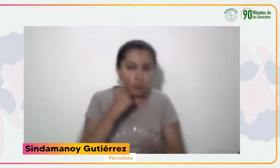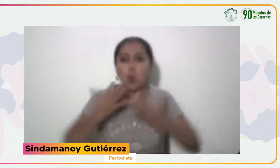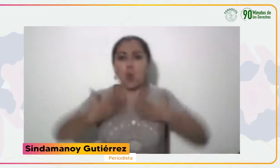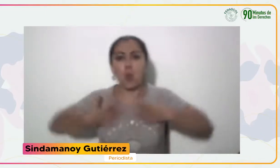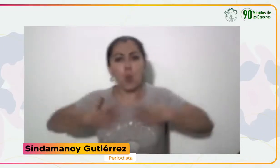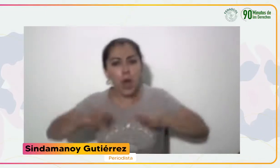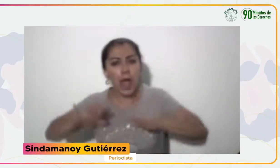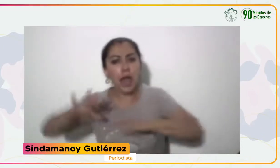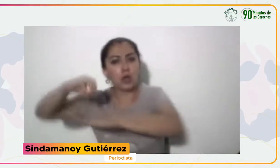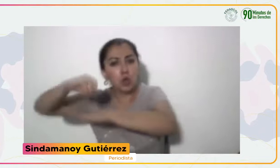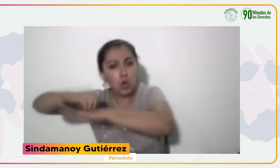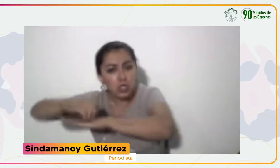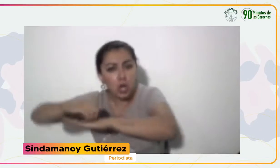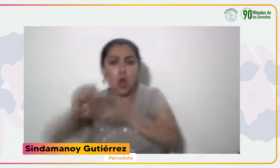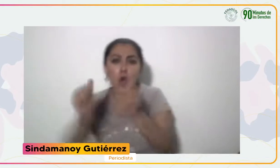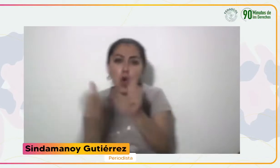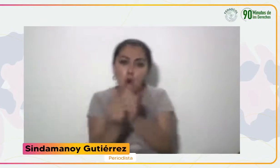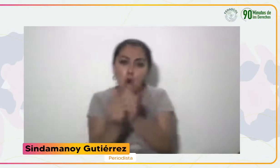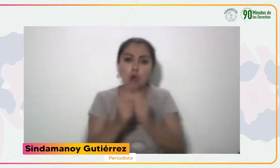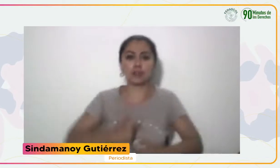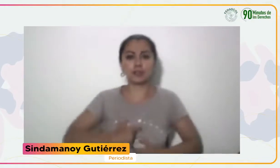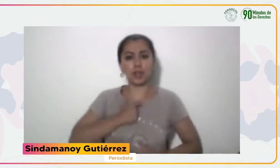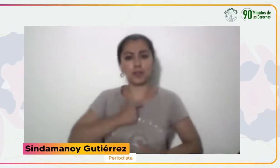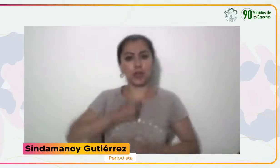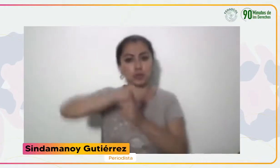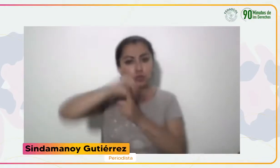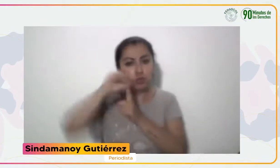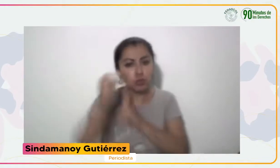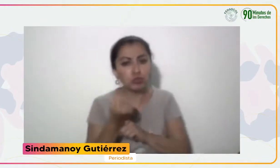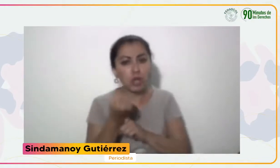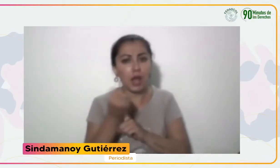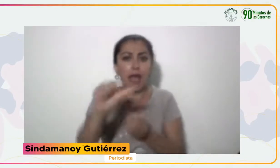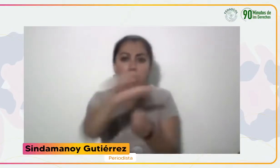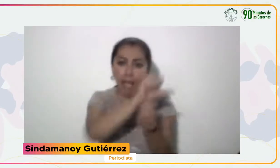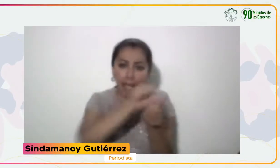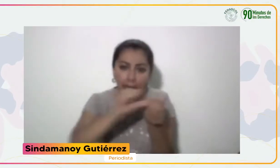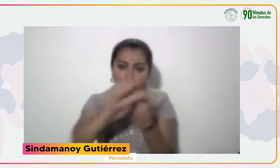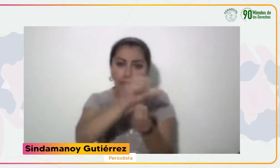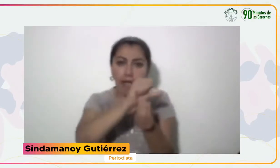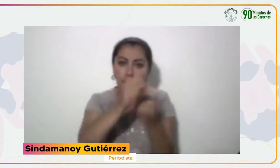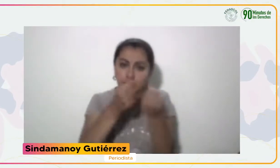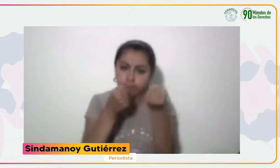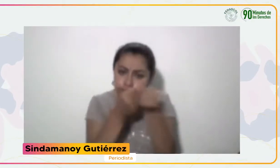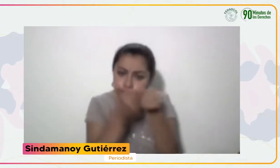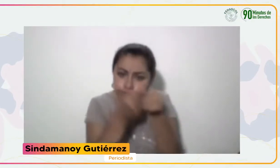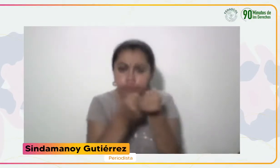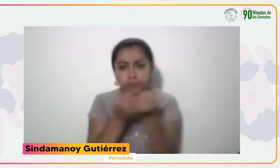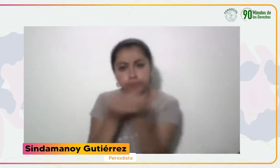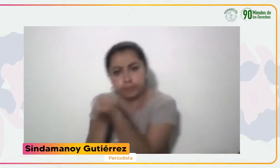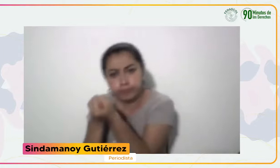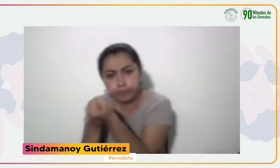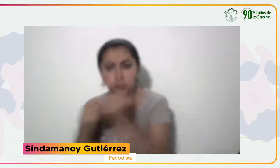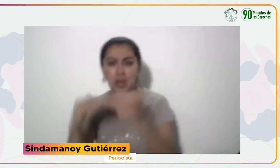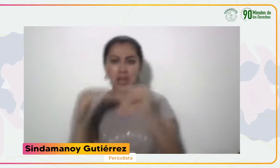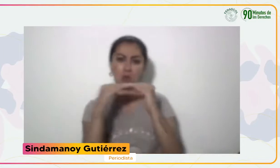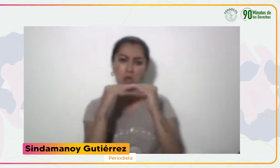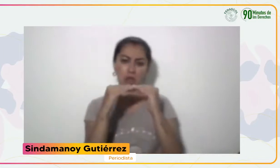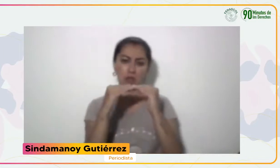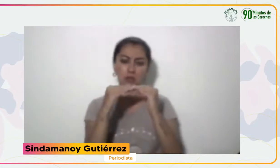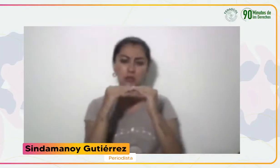vive. Entonces, FENASCOL debe comprender también y mediar con cualquier organización